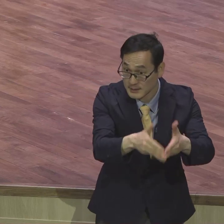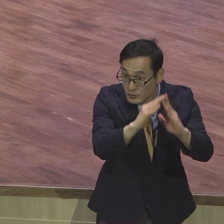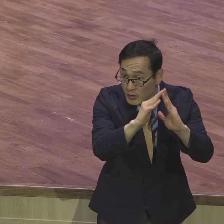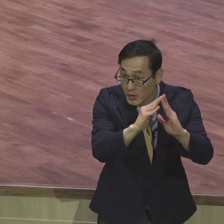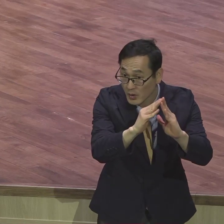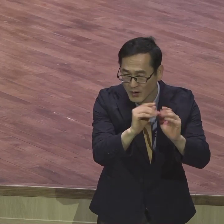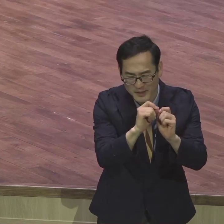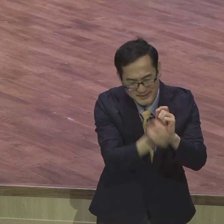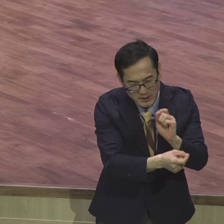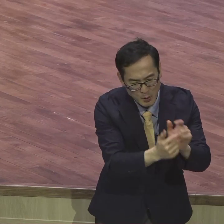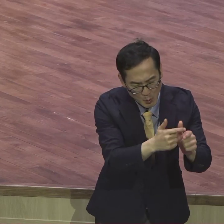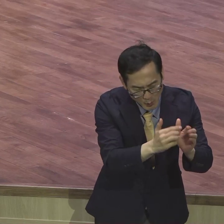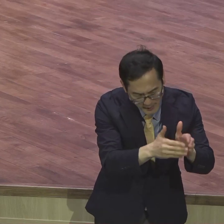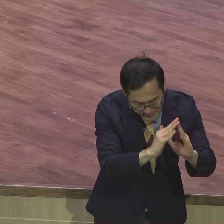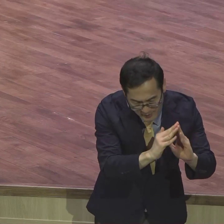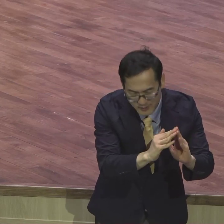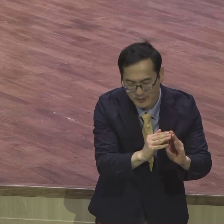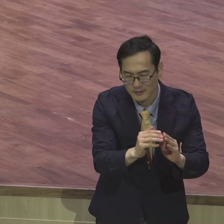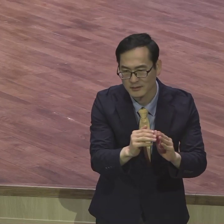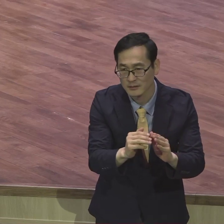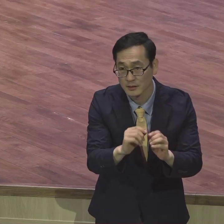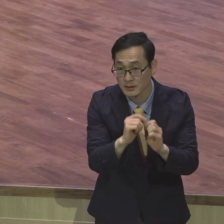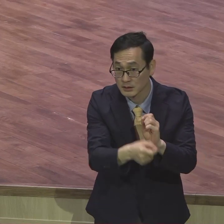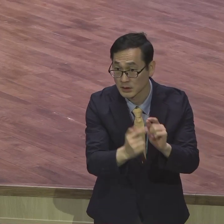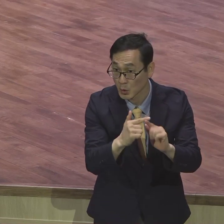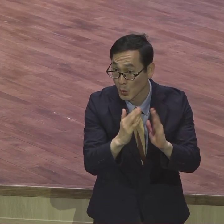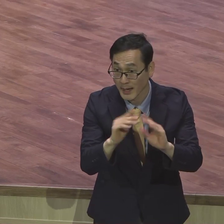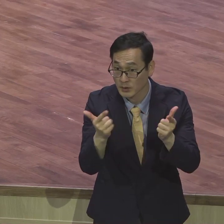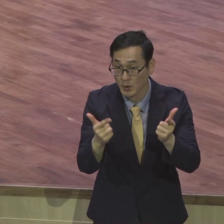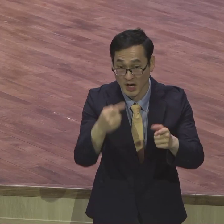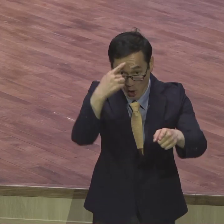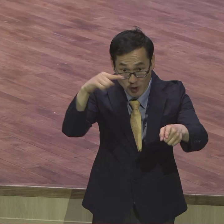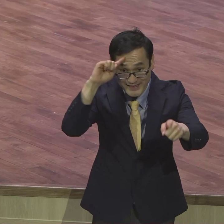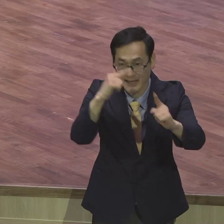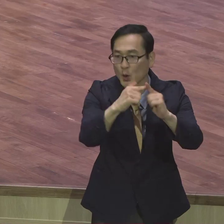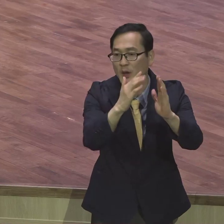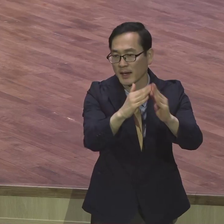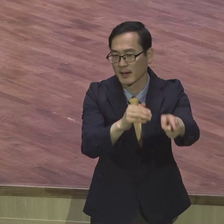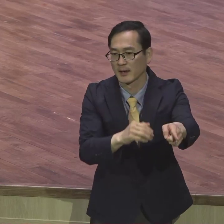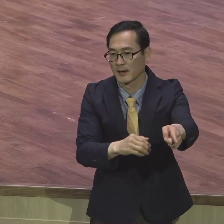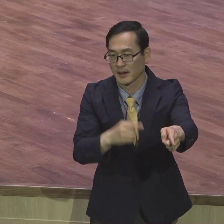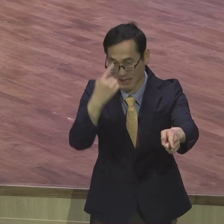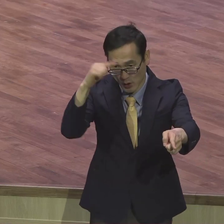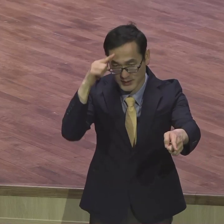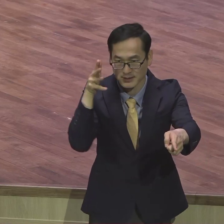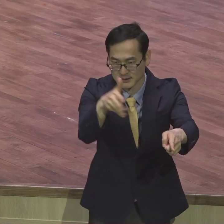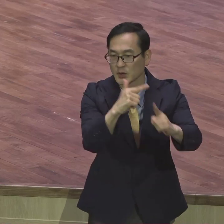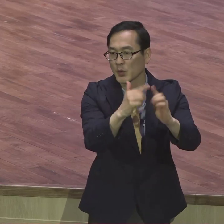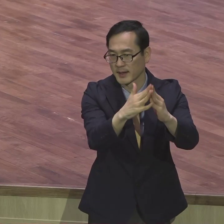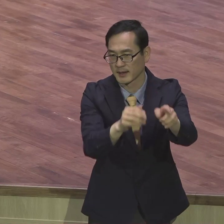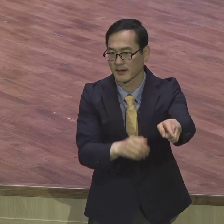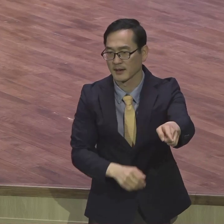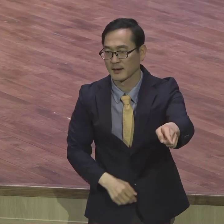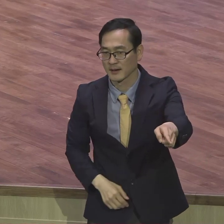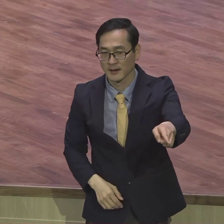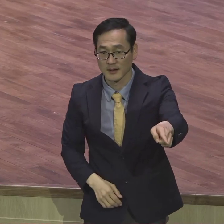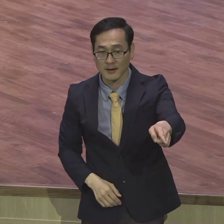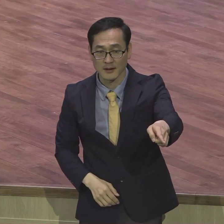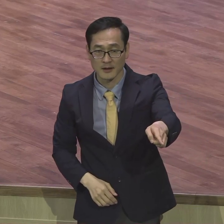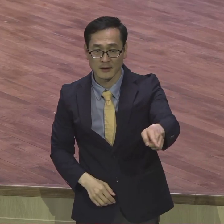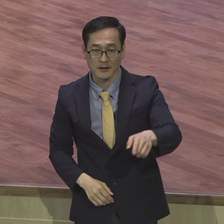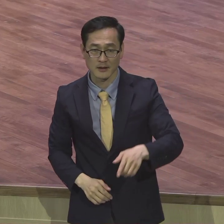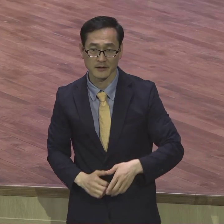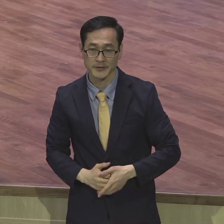지휘회든 무엇을 세우든 지휘 아니에요. 러시아 교회 러시아 교회 아멘 러시아